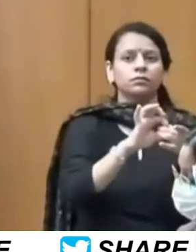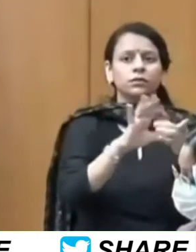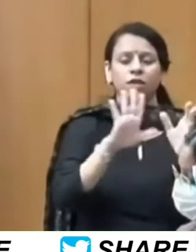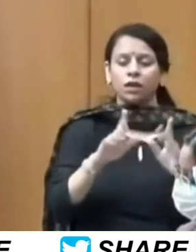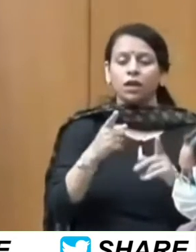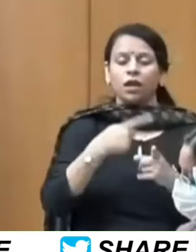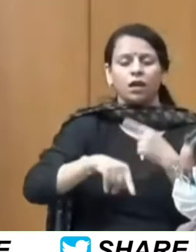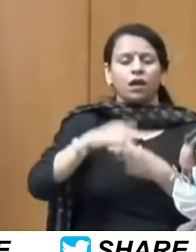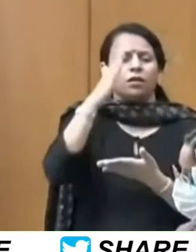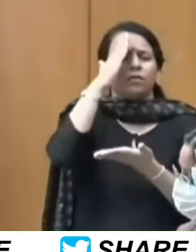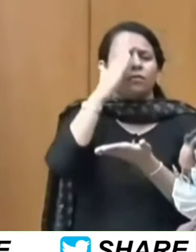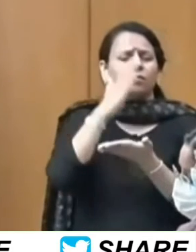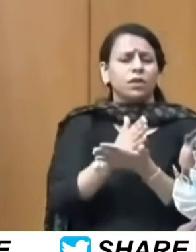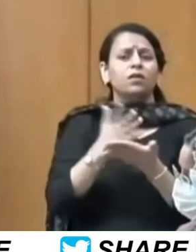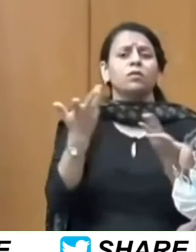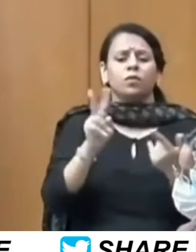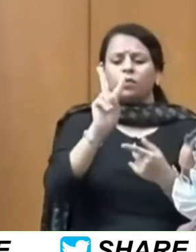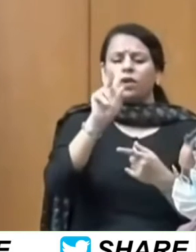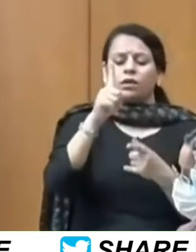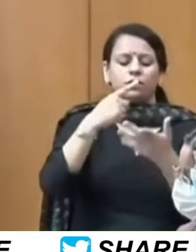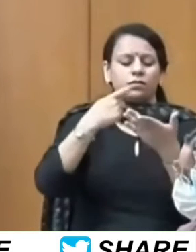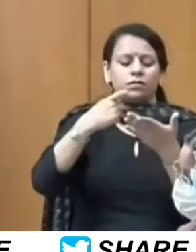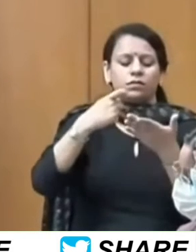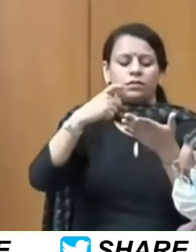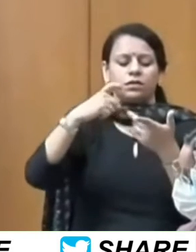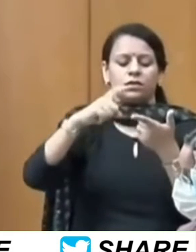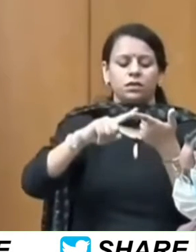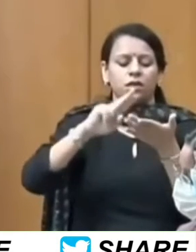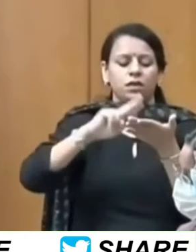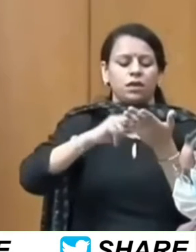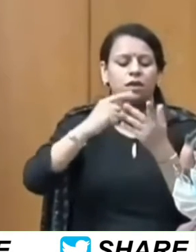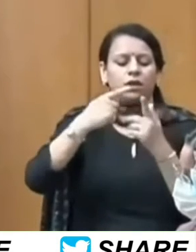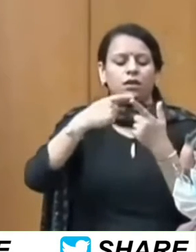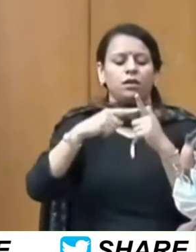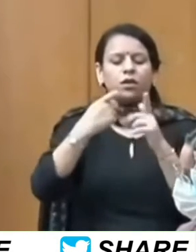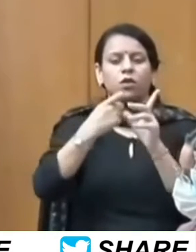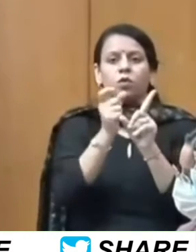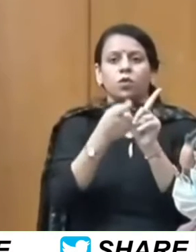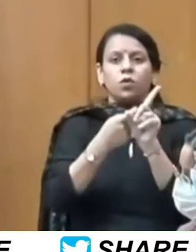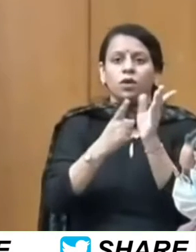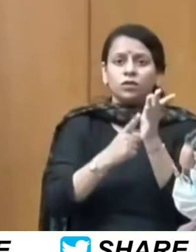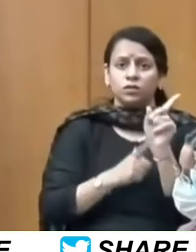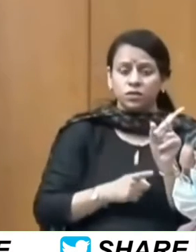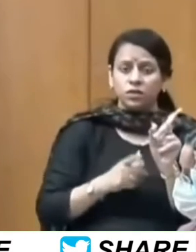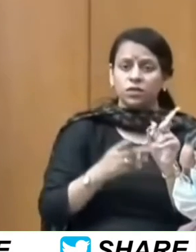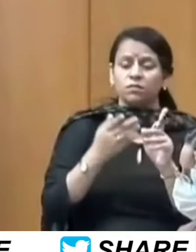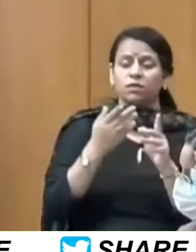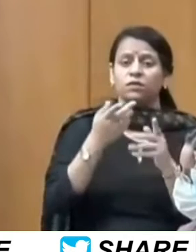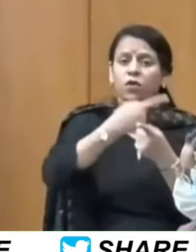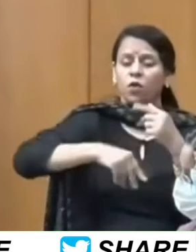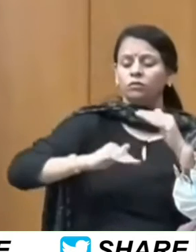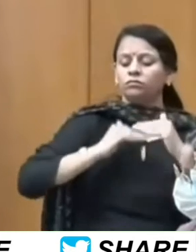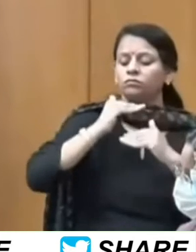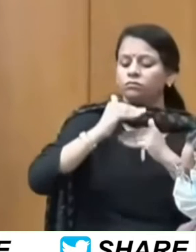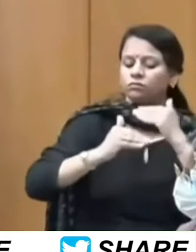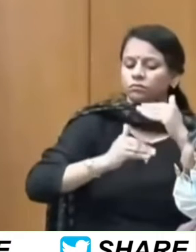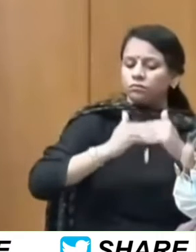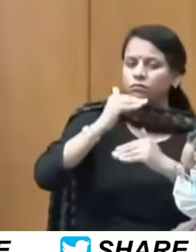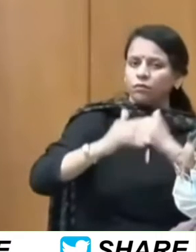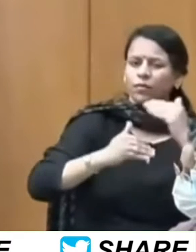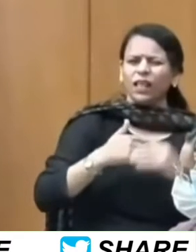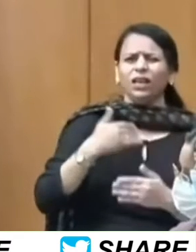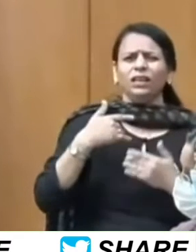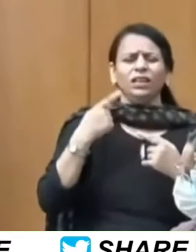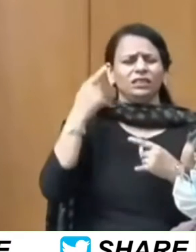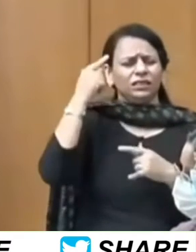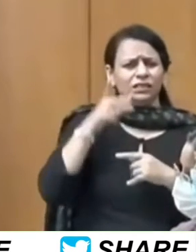और मैं मानता हूं 21वीं सदी में हम सभी के लिए, जिस प्रक्रिया से मैं इस मोह में रहता